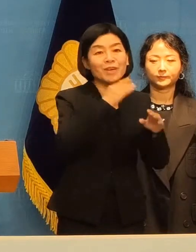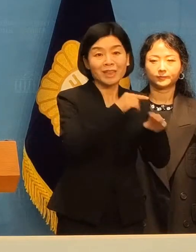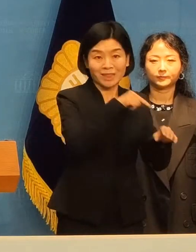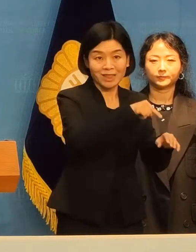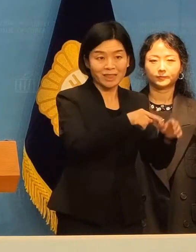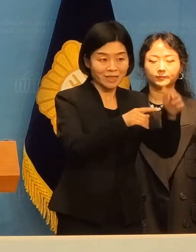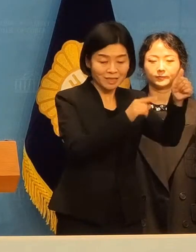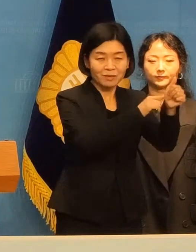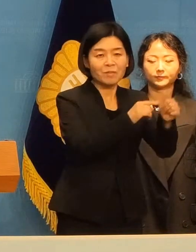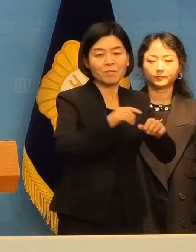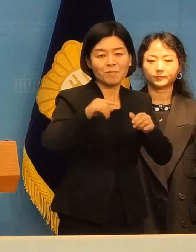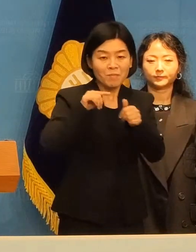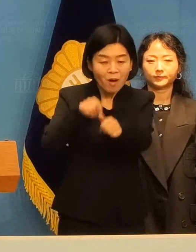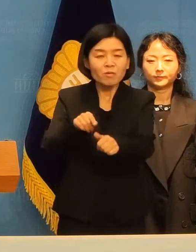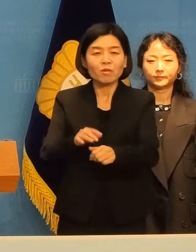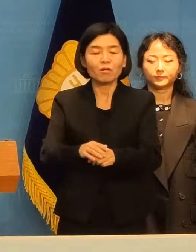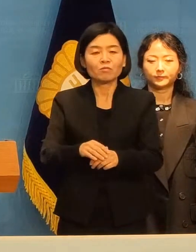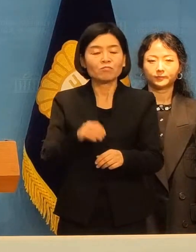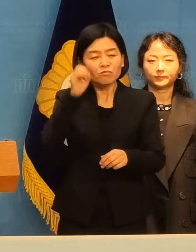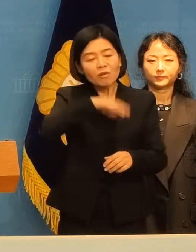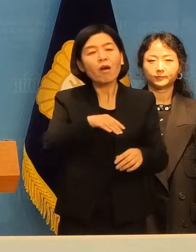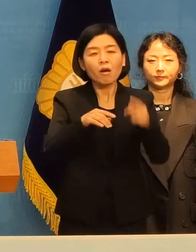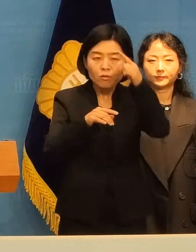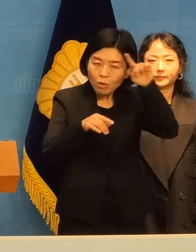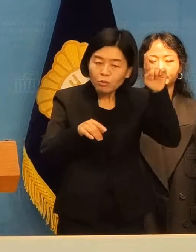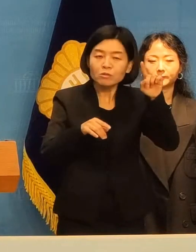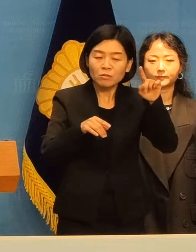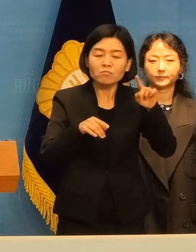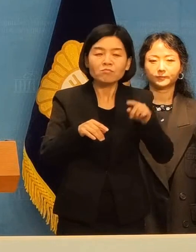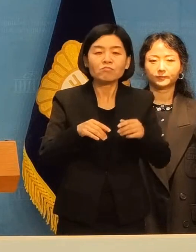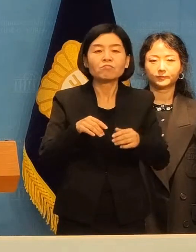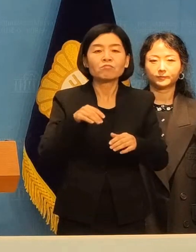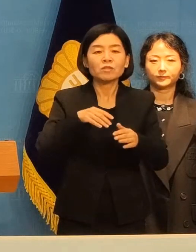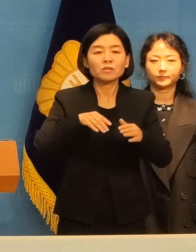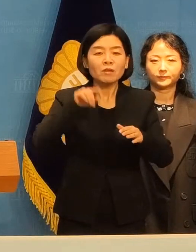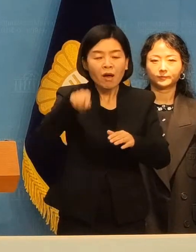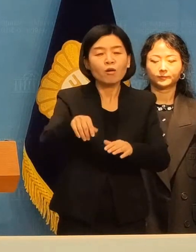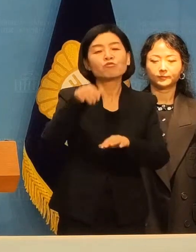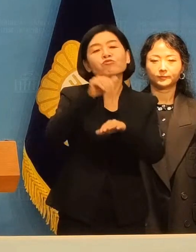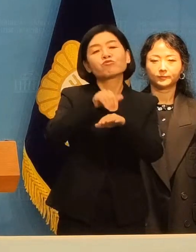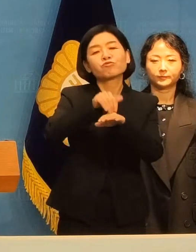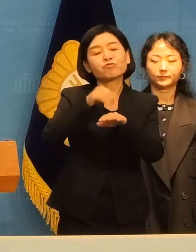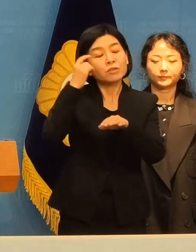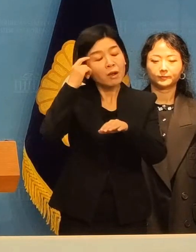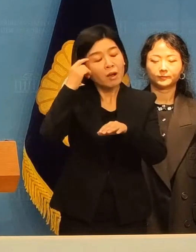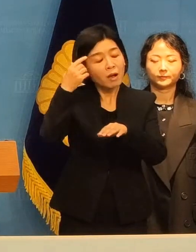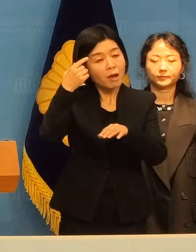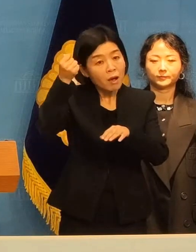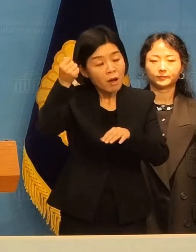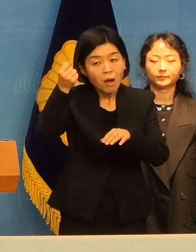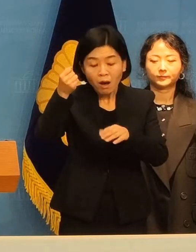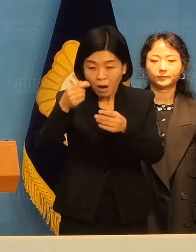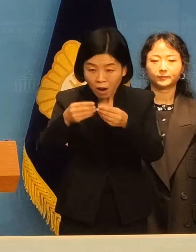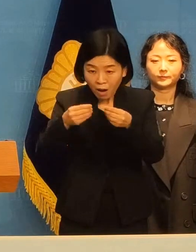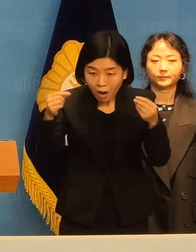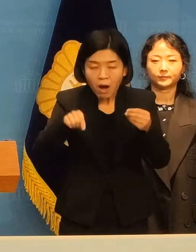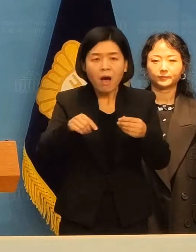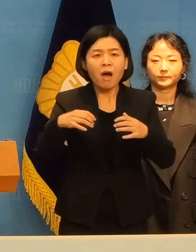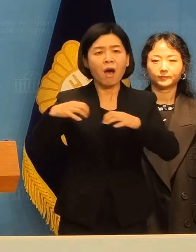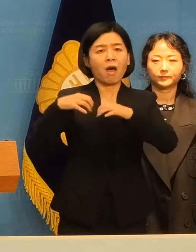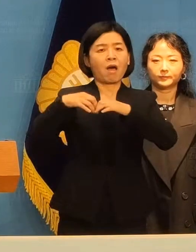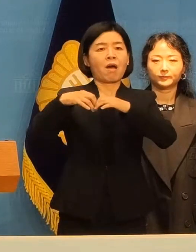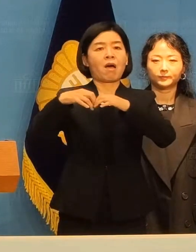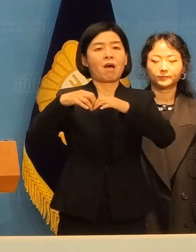가는 줄 알았고 저들이 우크라이나군과 싸우는 줄도 몰랐다고 합니다. 그들이 우사와는 무관하게 그들은